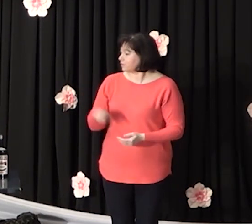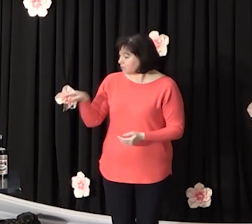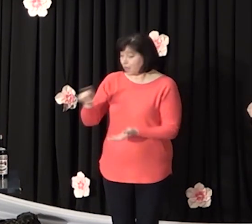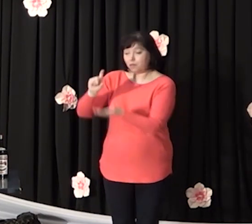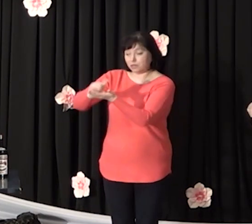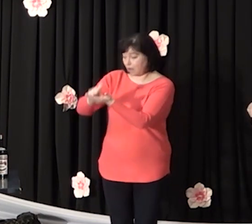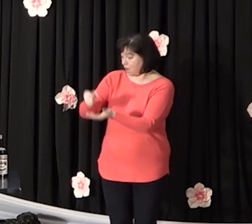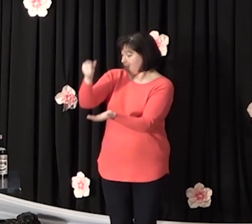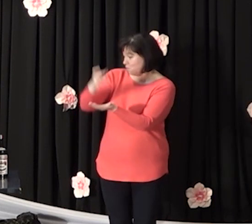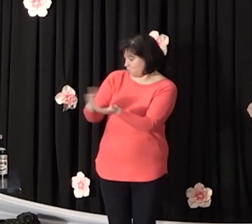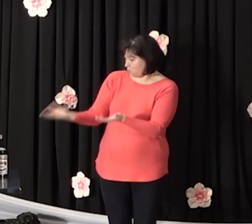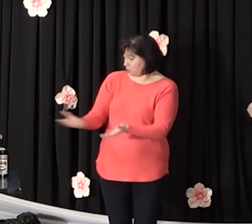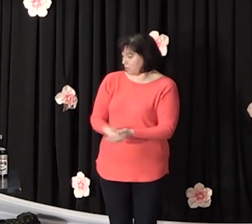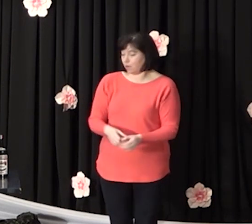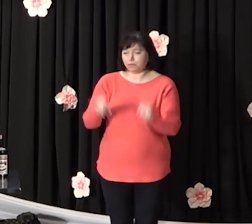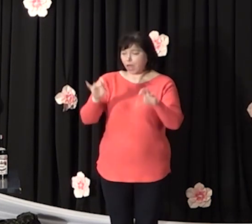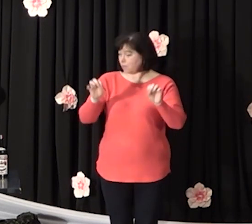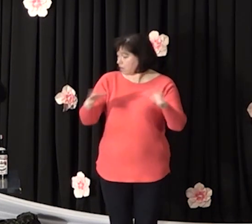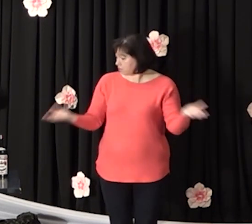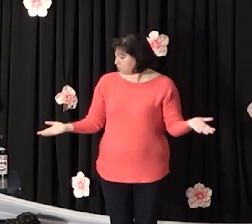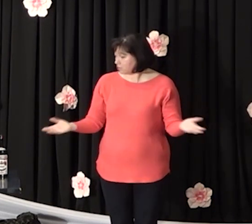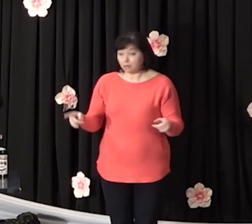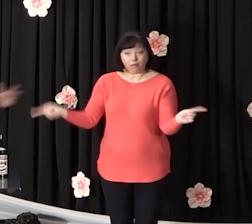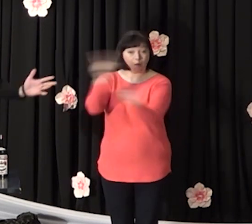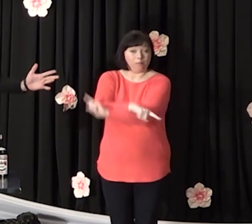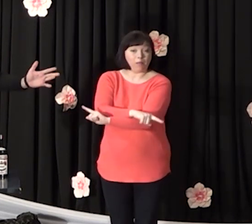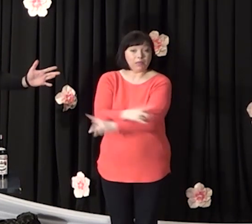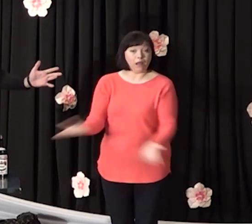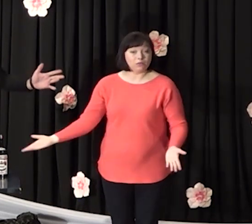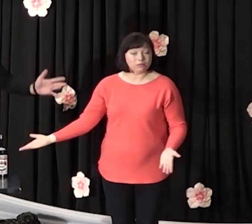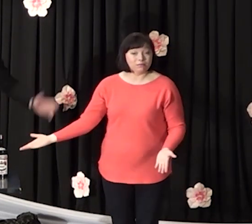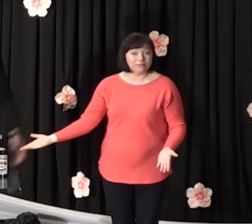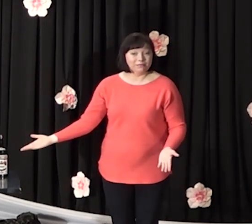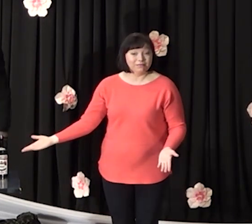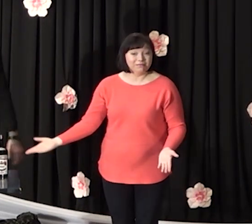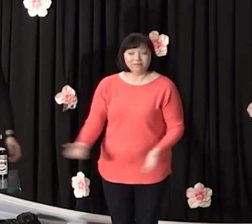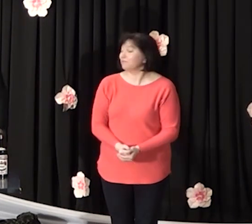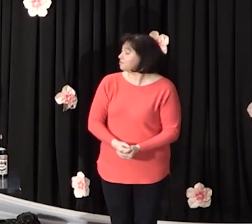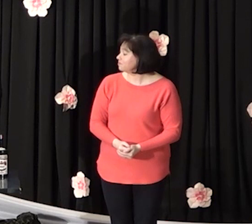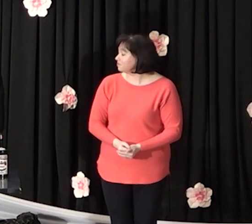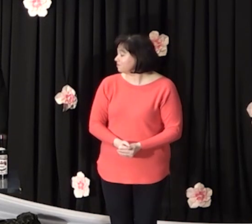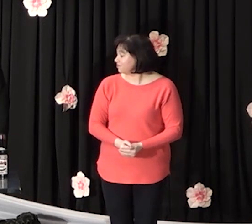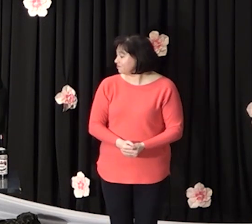Здесь стаканчик, здесь бутылочка. Делаю магический жест, и они меняются местами. Вот это получится.